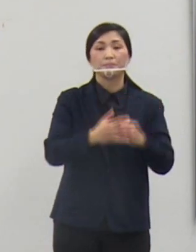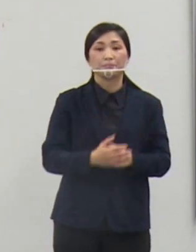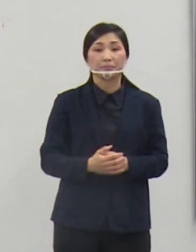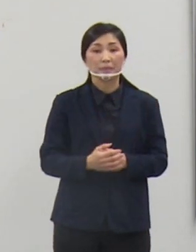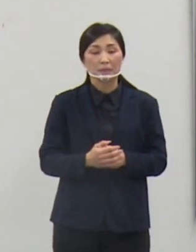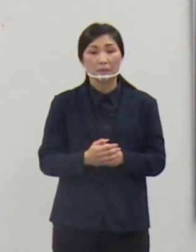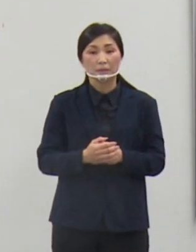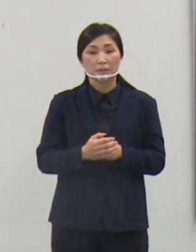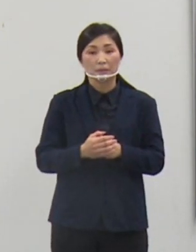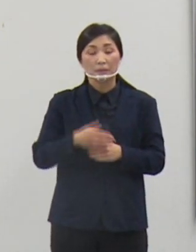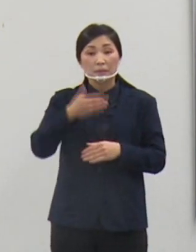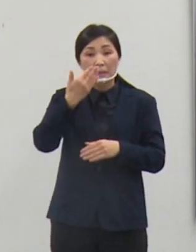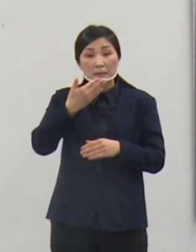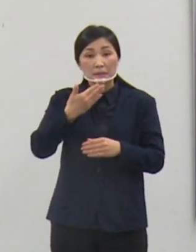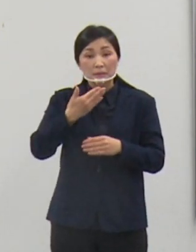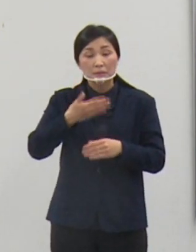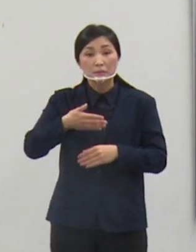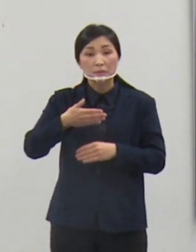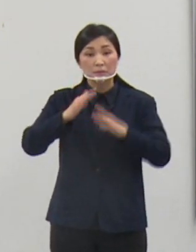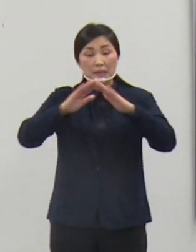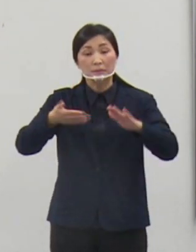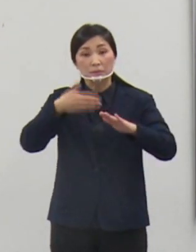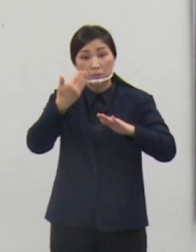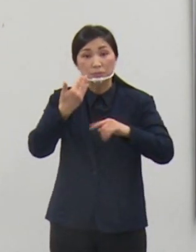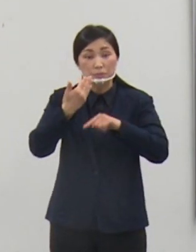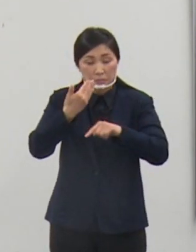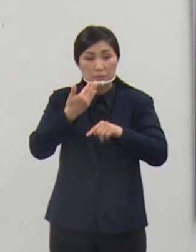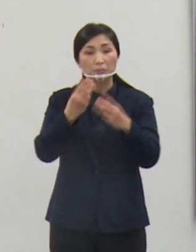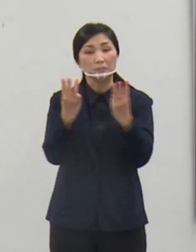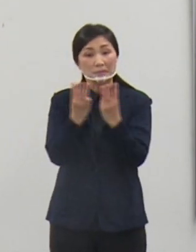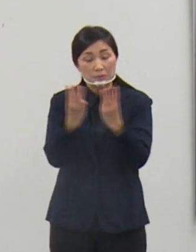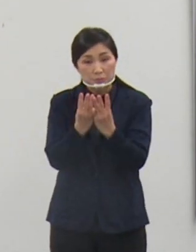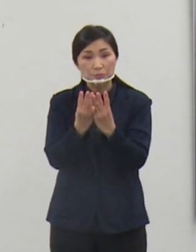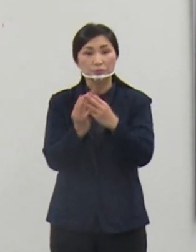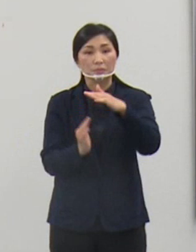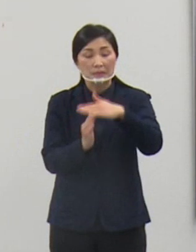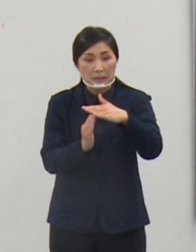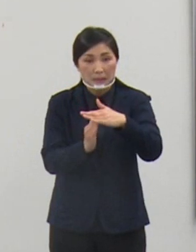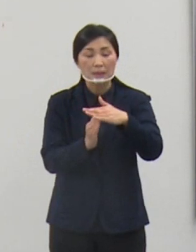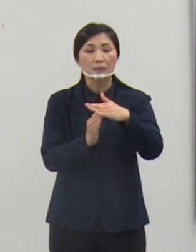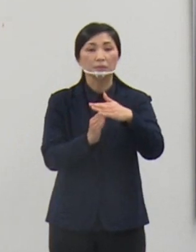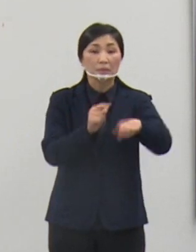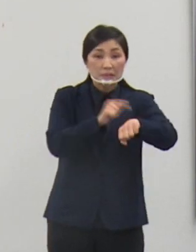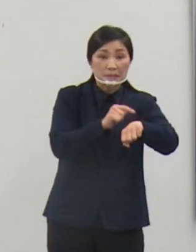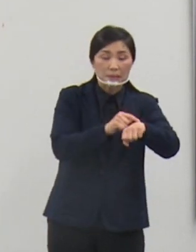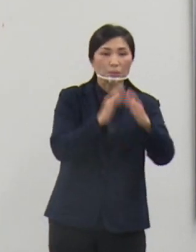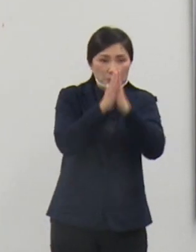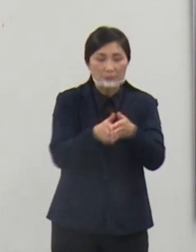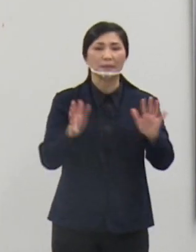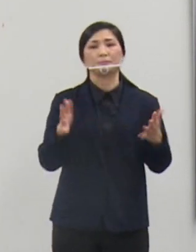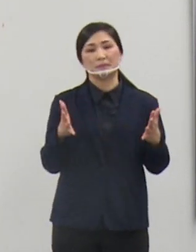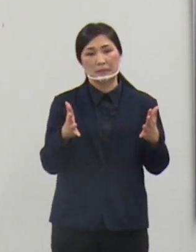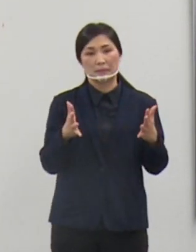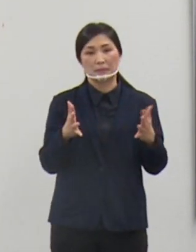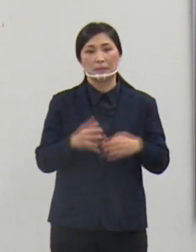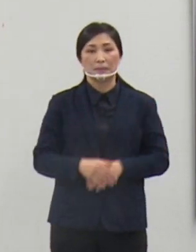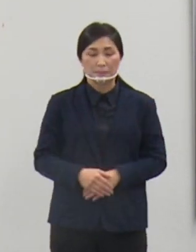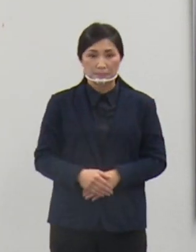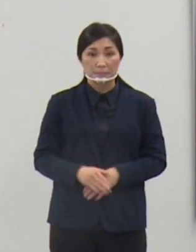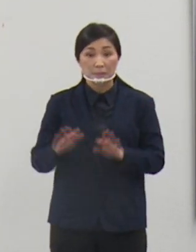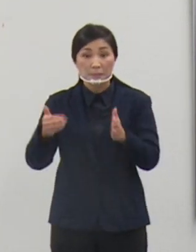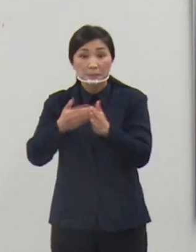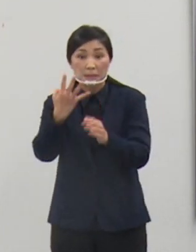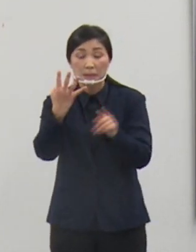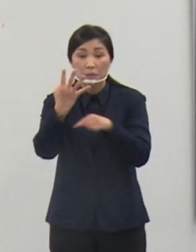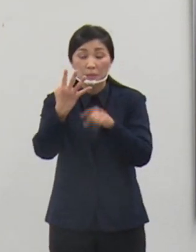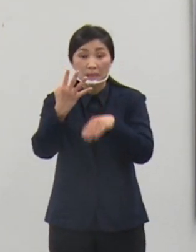時間の制限はお願いしないということにいたします。なお県職員については、会食は4人以下2